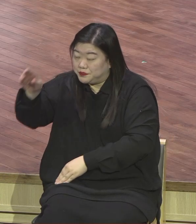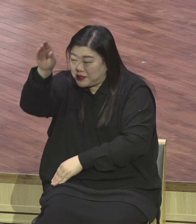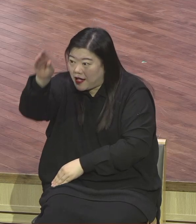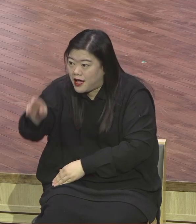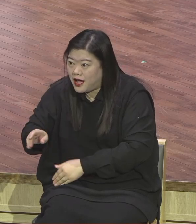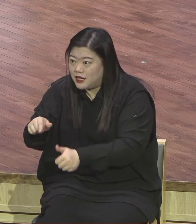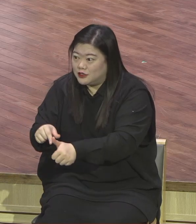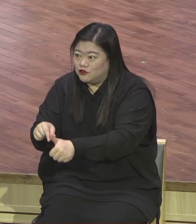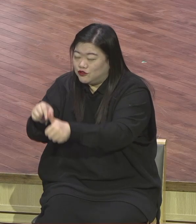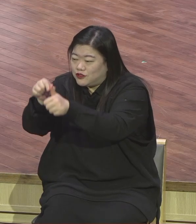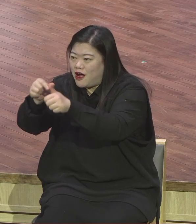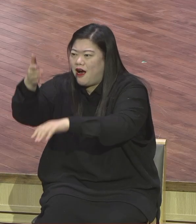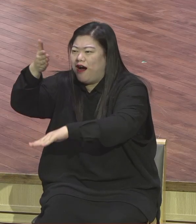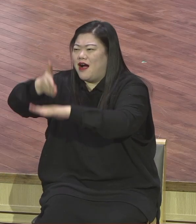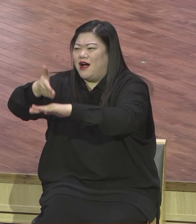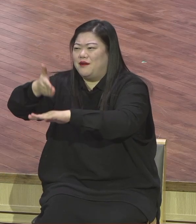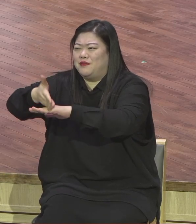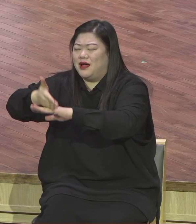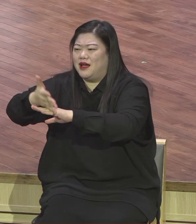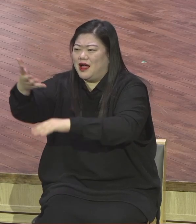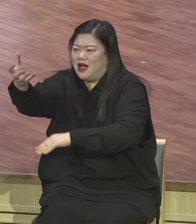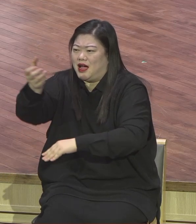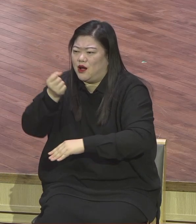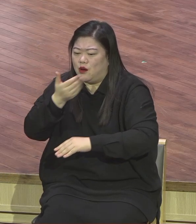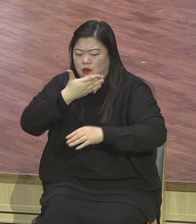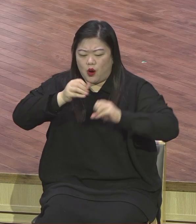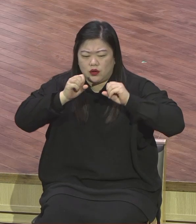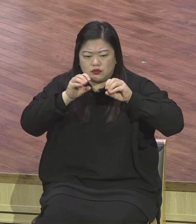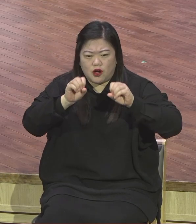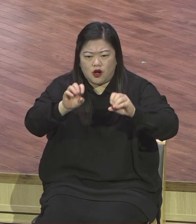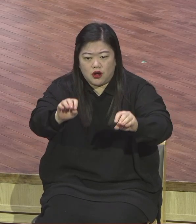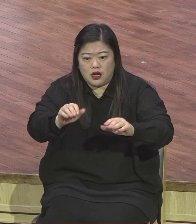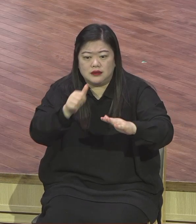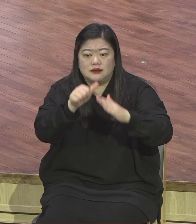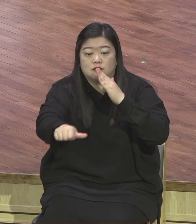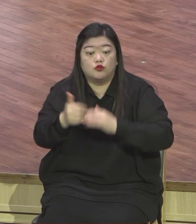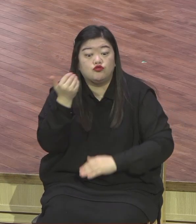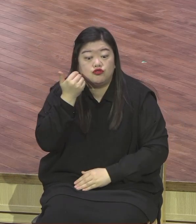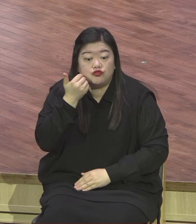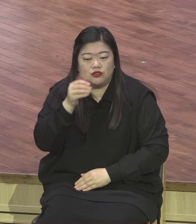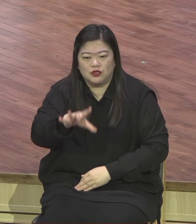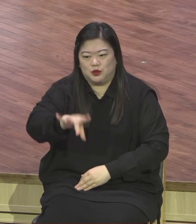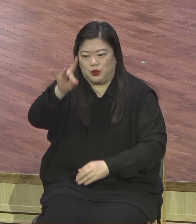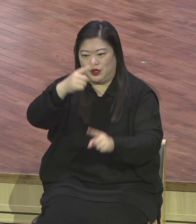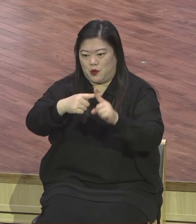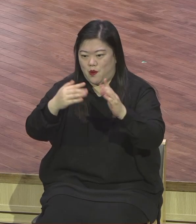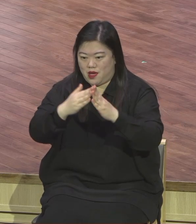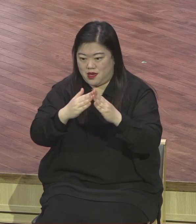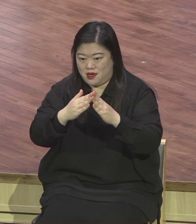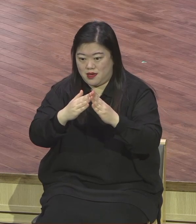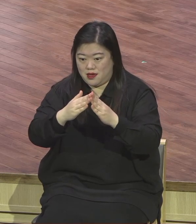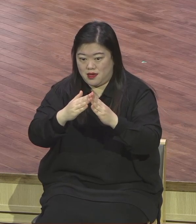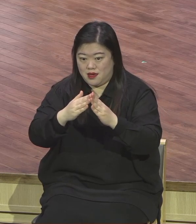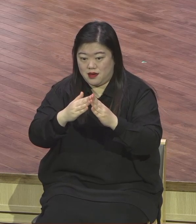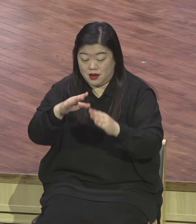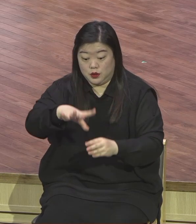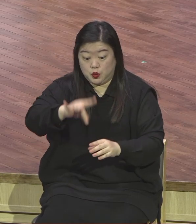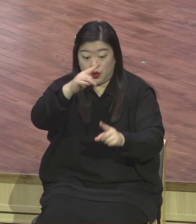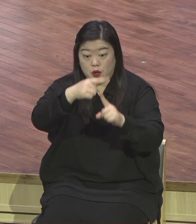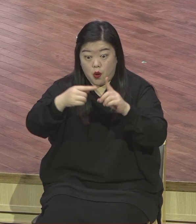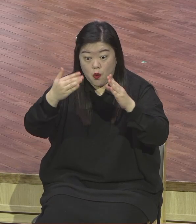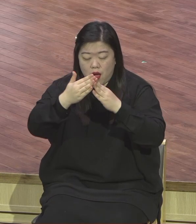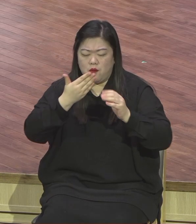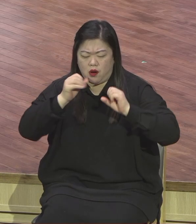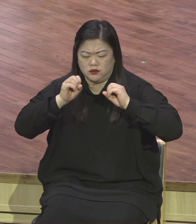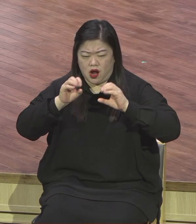부활에 보금만을 증거한 초대교회 초대교회가 보금을 증거하니까 유대교가